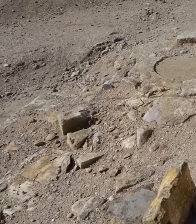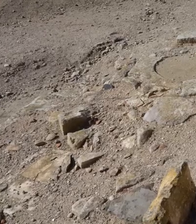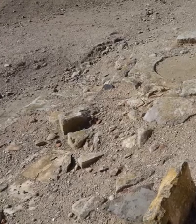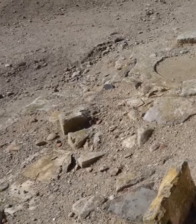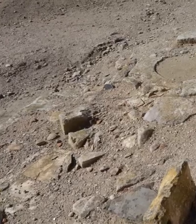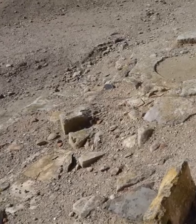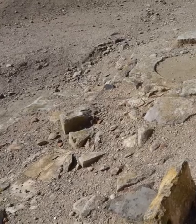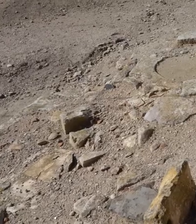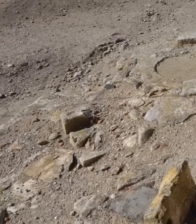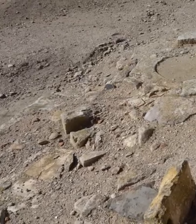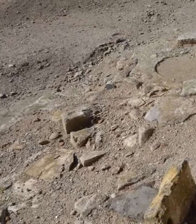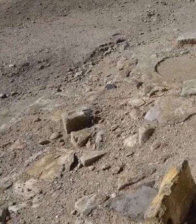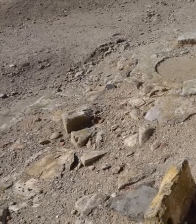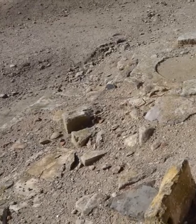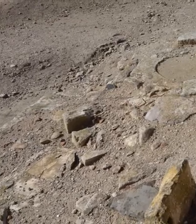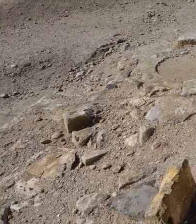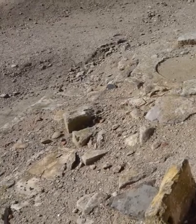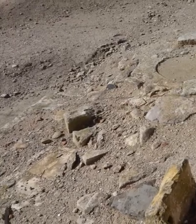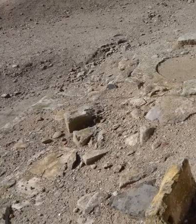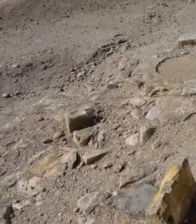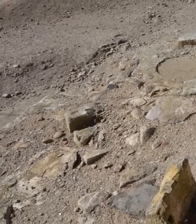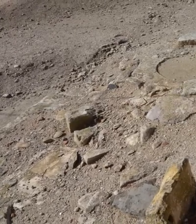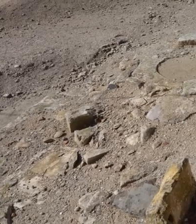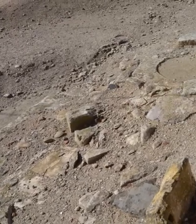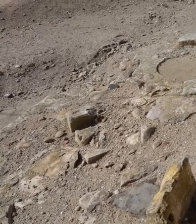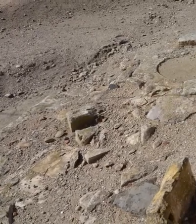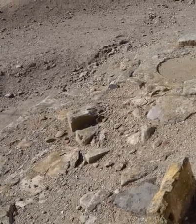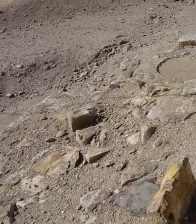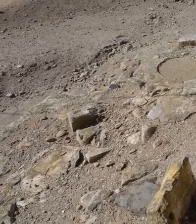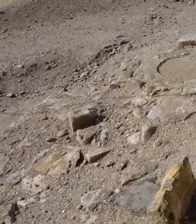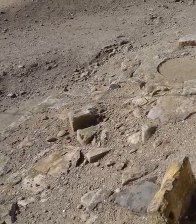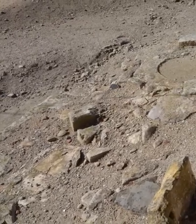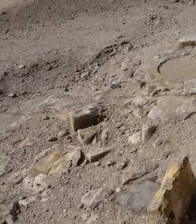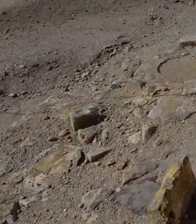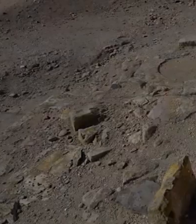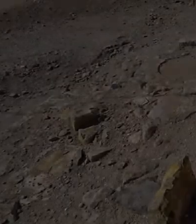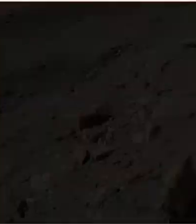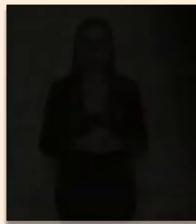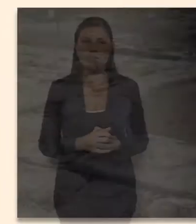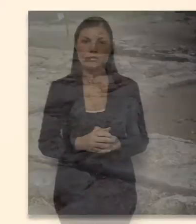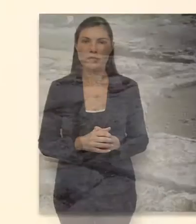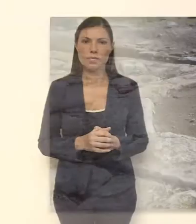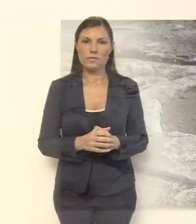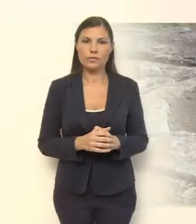ancora possibile scorgere i resti sotto il pavimento dell'attuale chiesa romanica